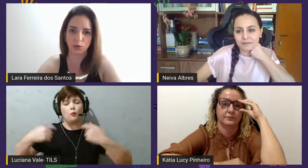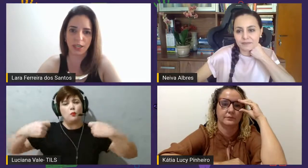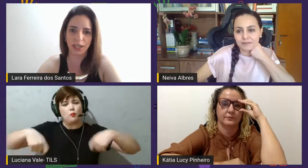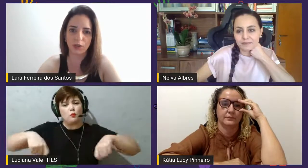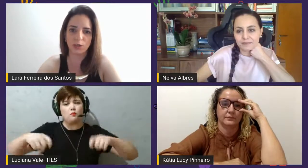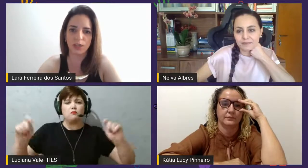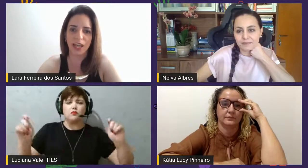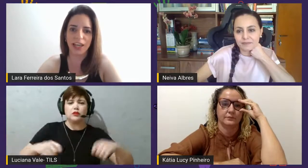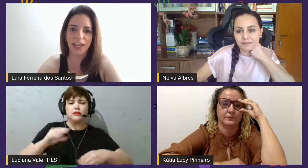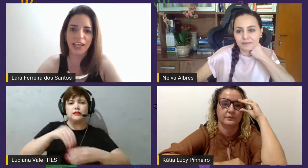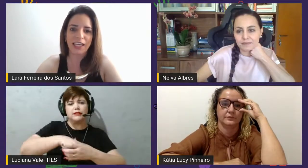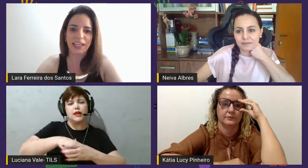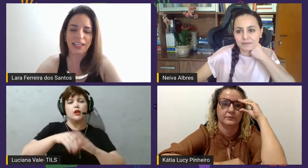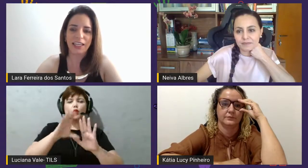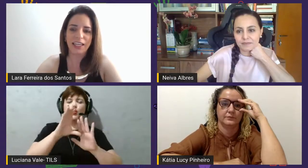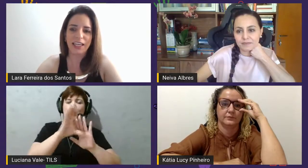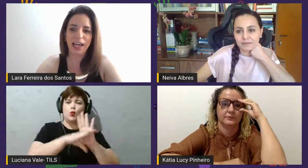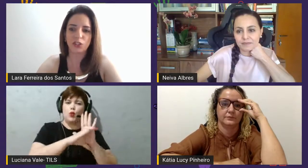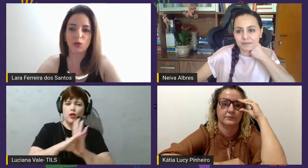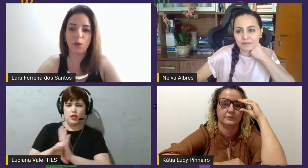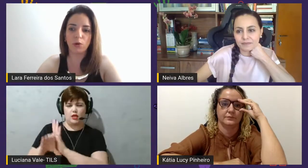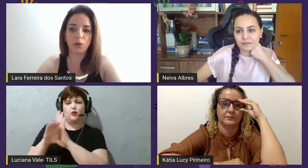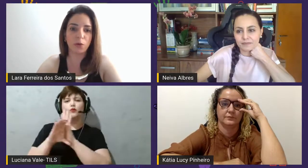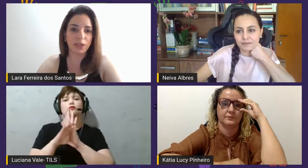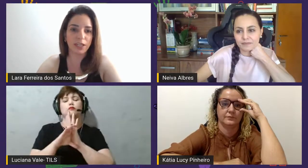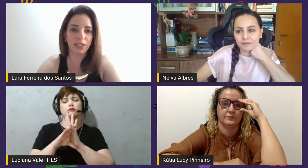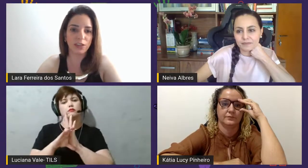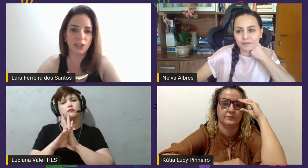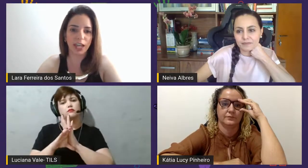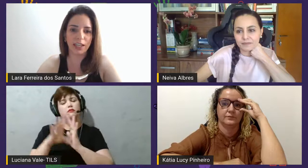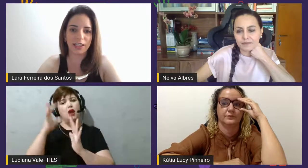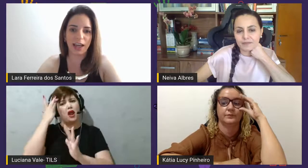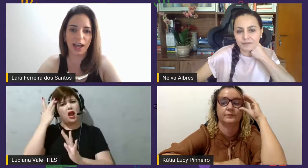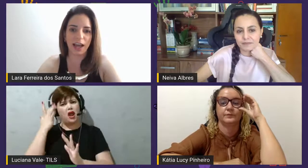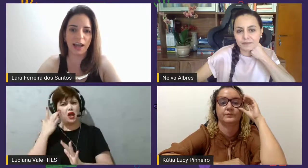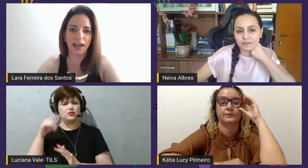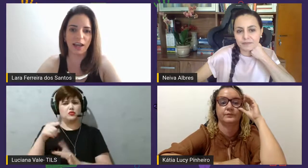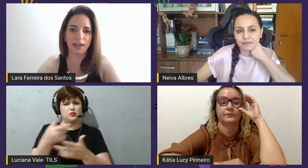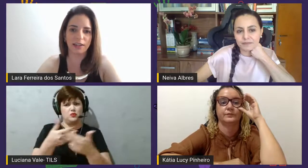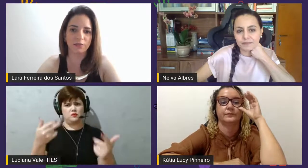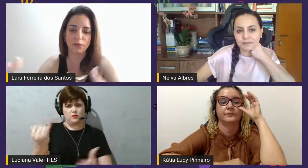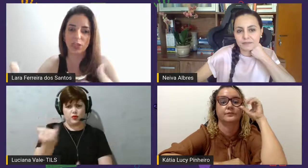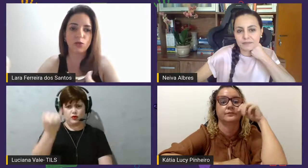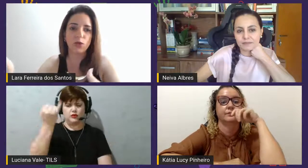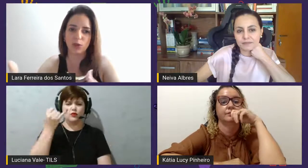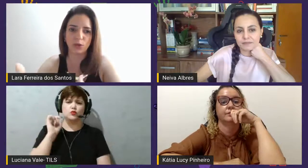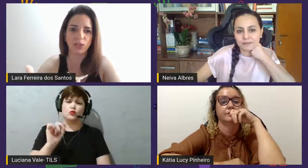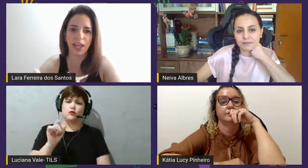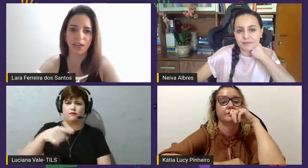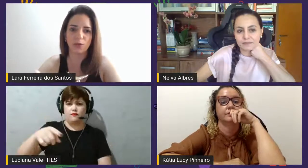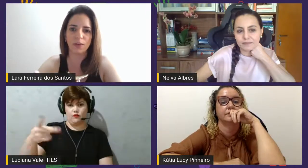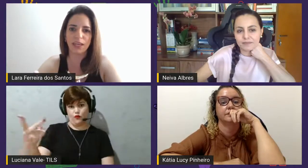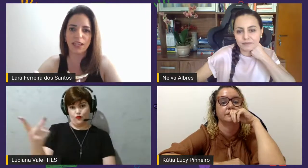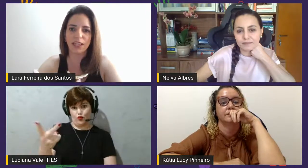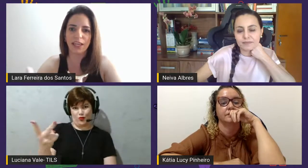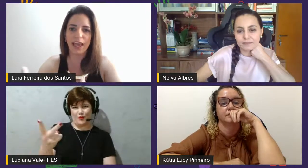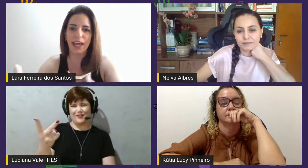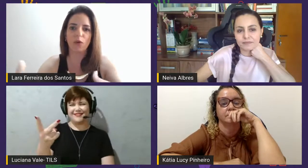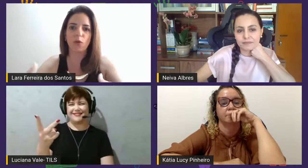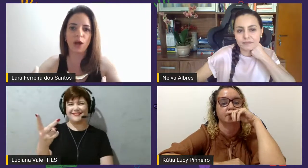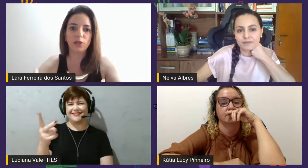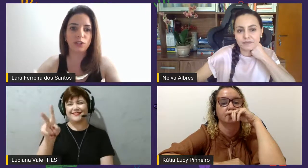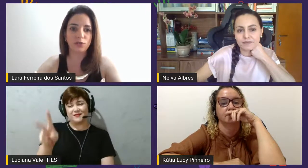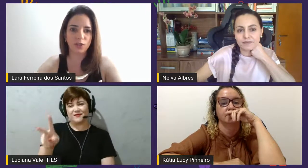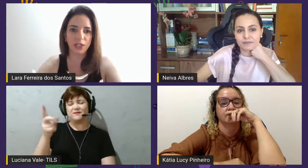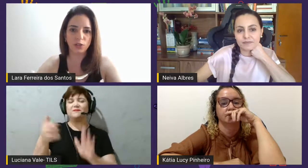dentro dos currículos, né? E acho que um ponto importante, né, que vocês duas trouxeram, que